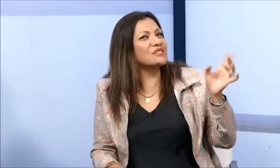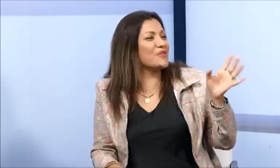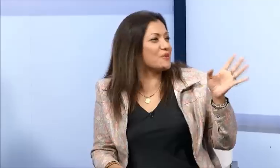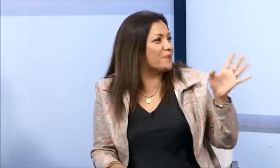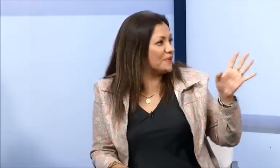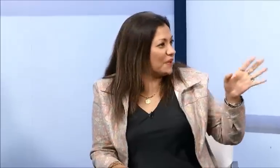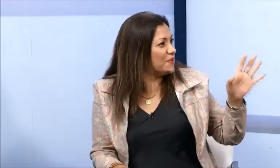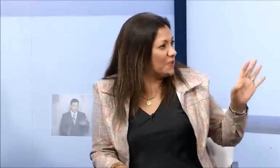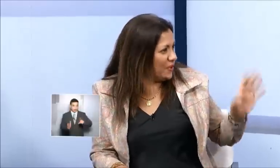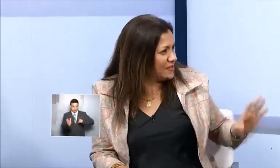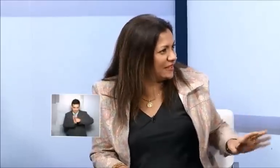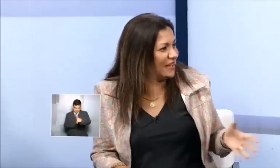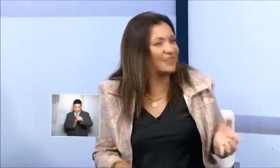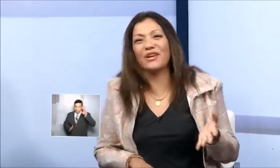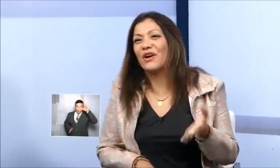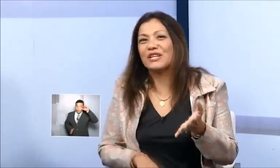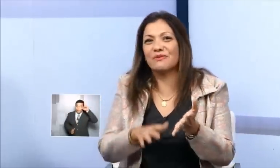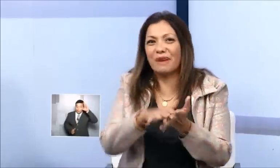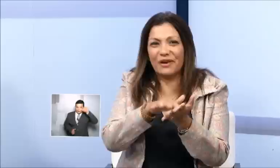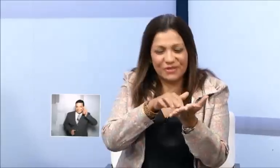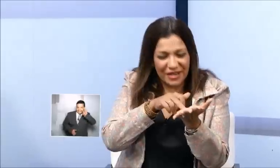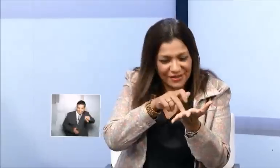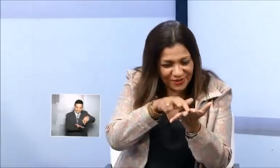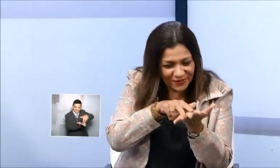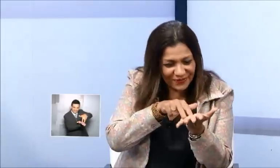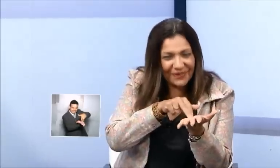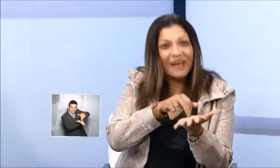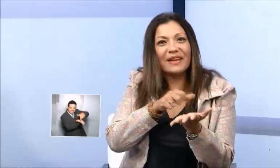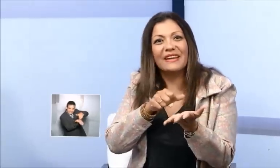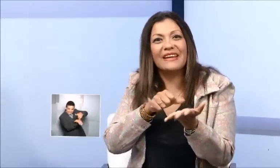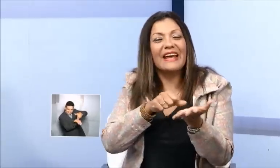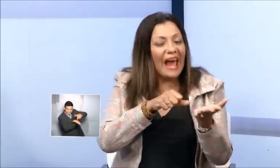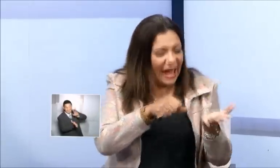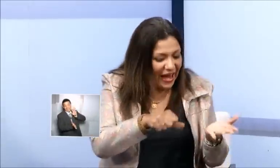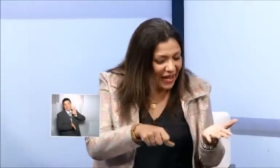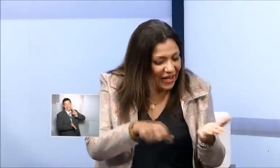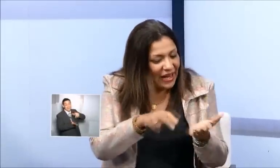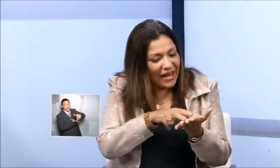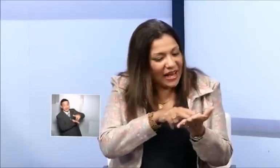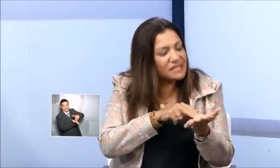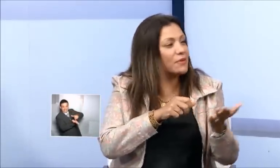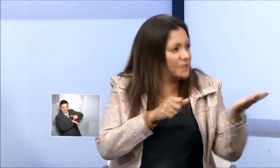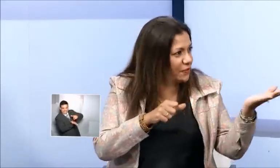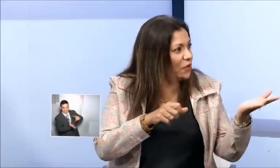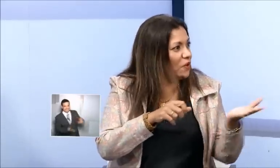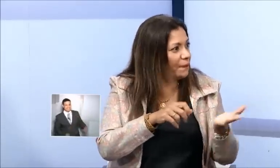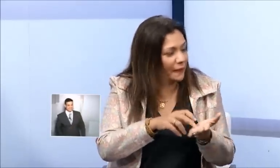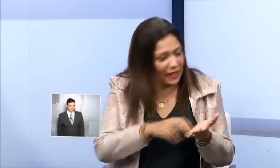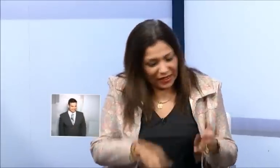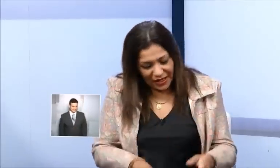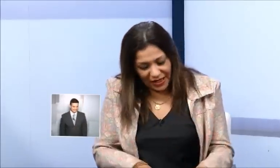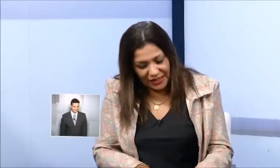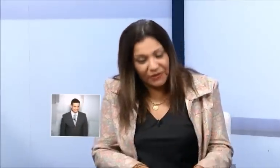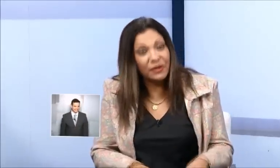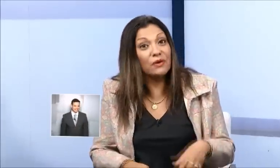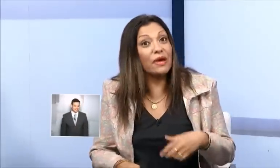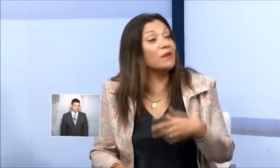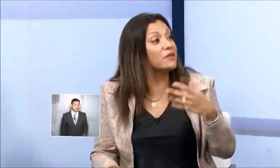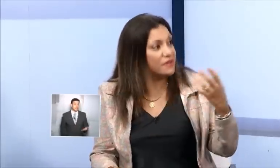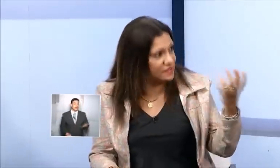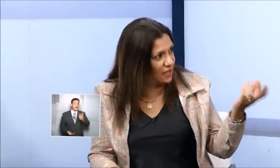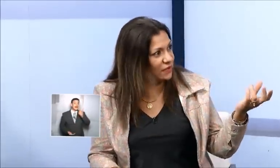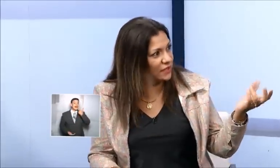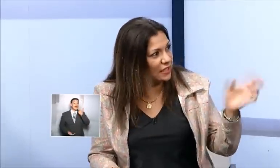Cris, deixa eu fazer uma pergunta curiosa, né? Achei ótimo o Michael Jackson, né? Essa, como você falou, a língua não